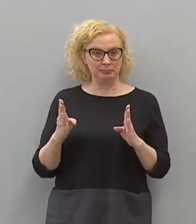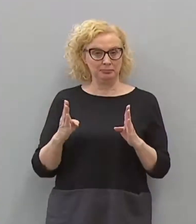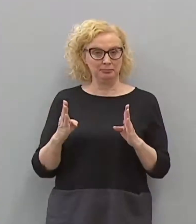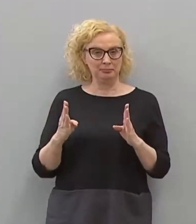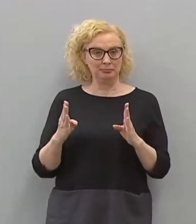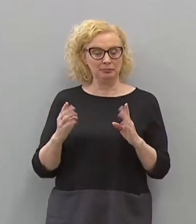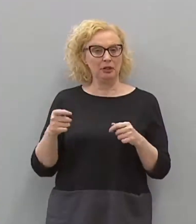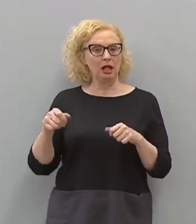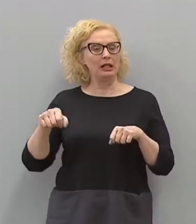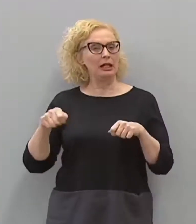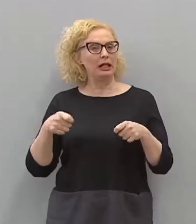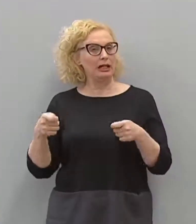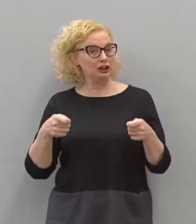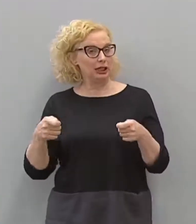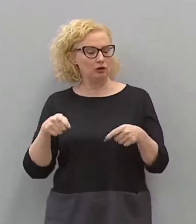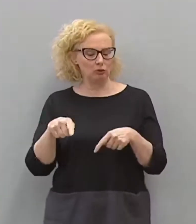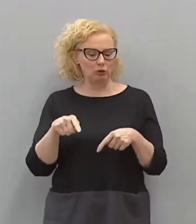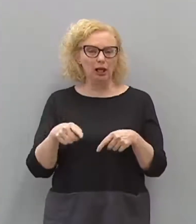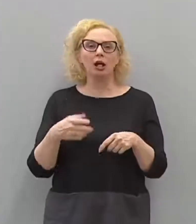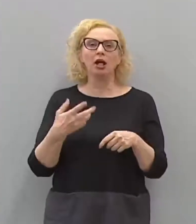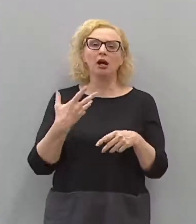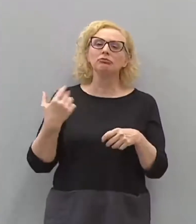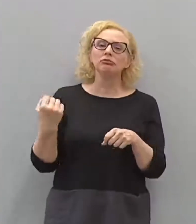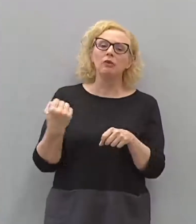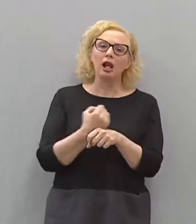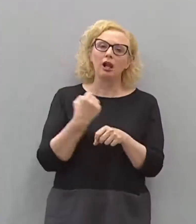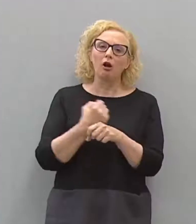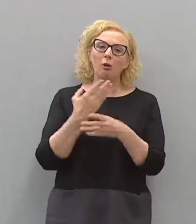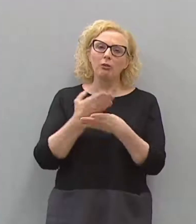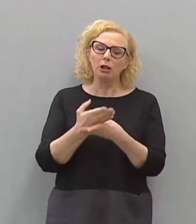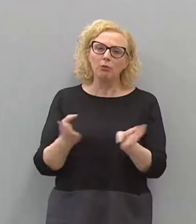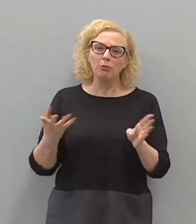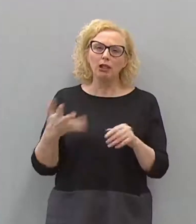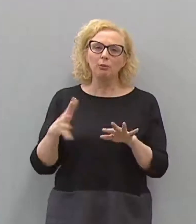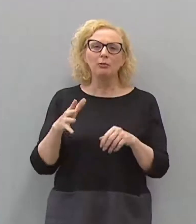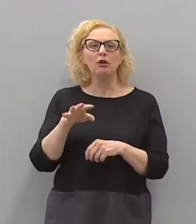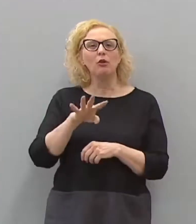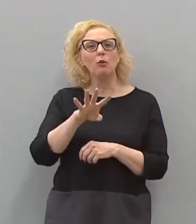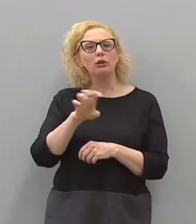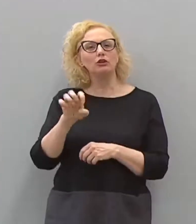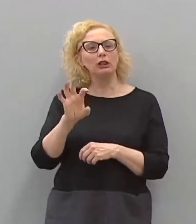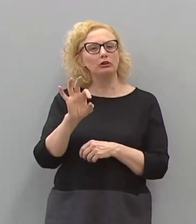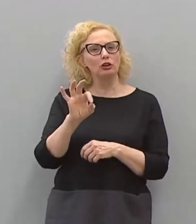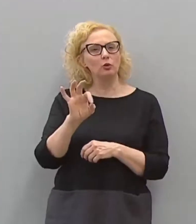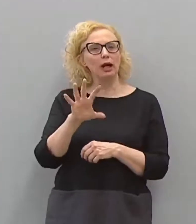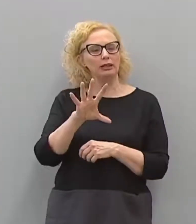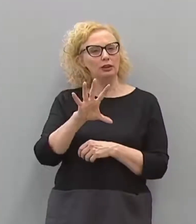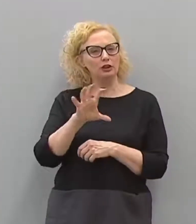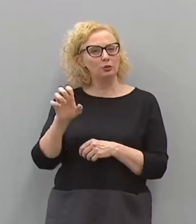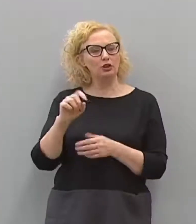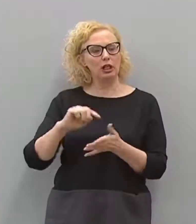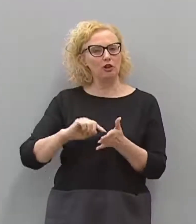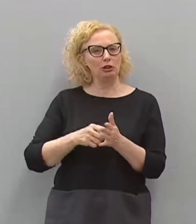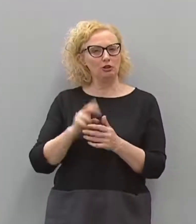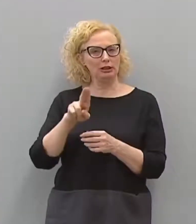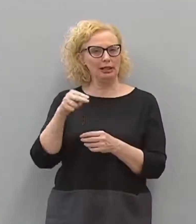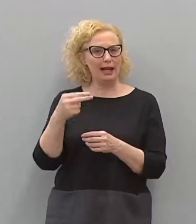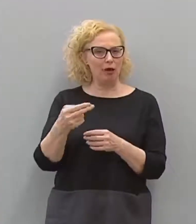che si aggira essere 450 e 500 milioni di euro in questi due anni di legislatura